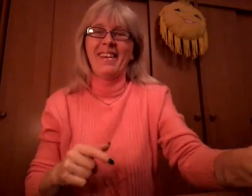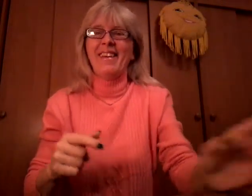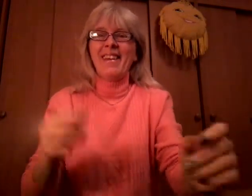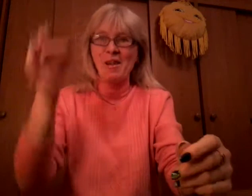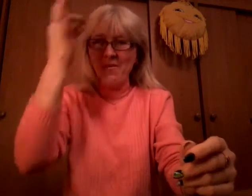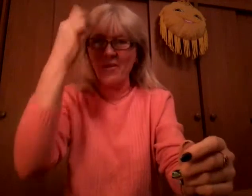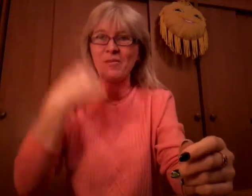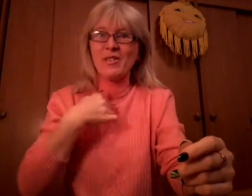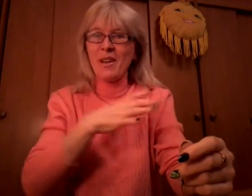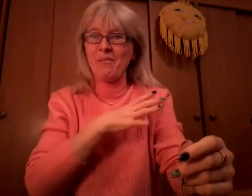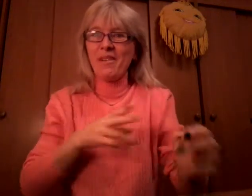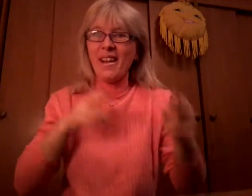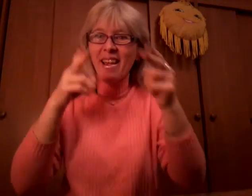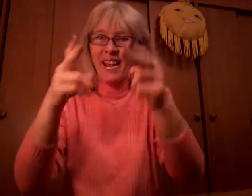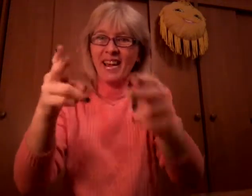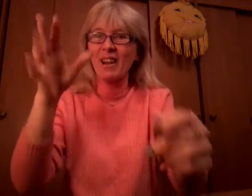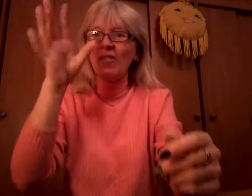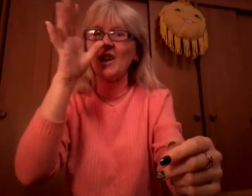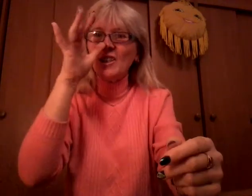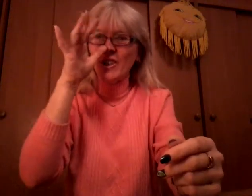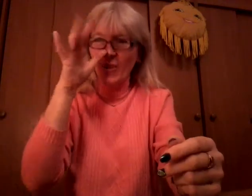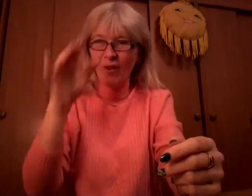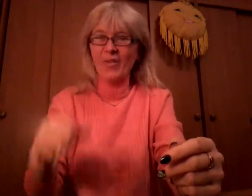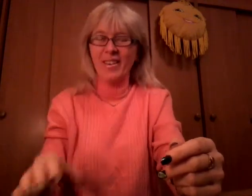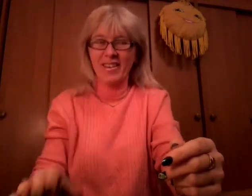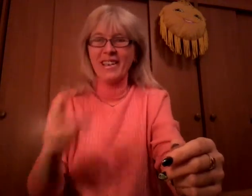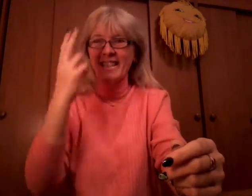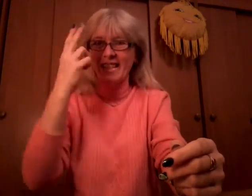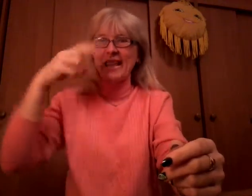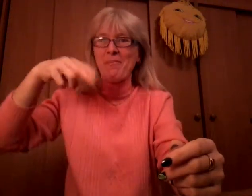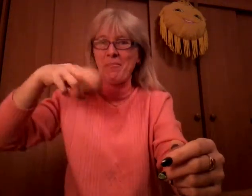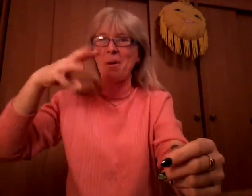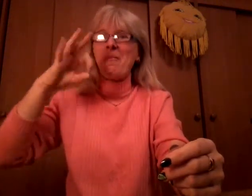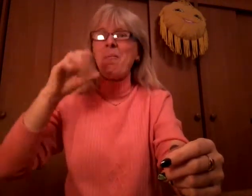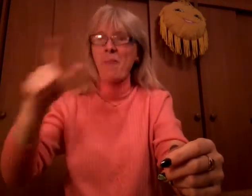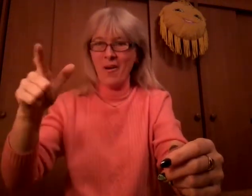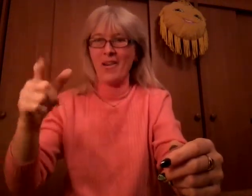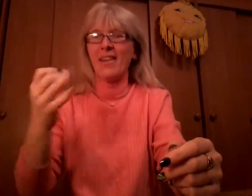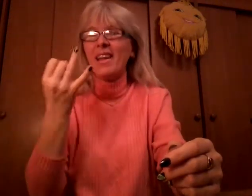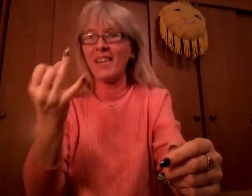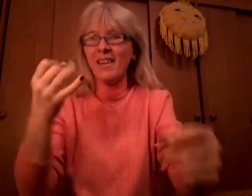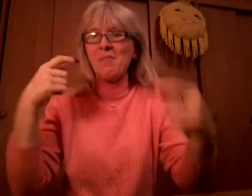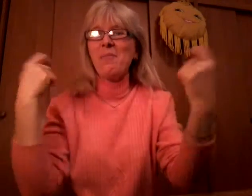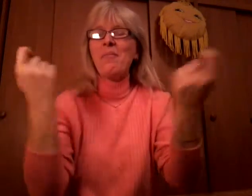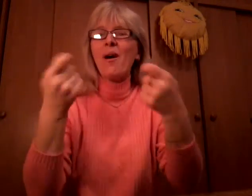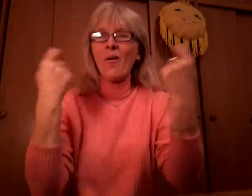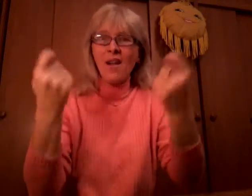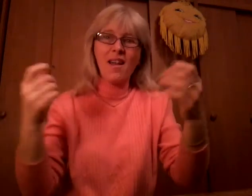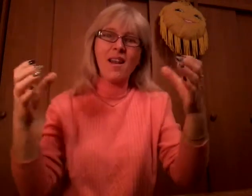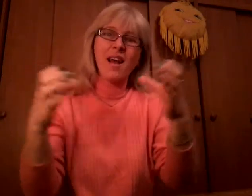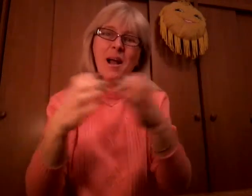Я думал, что я еще с Ксеномой все помог и погуляла с